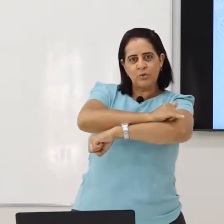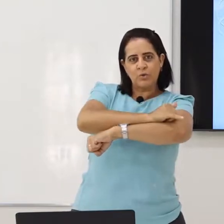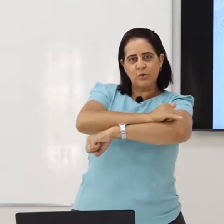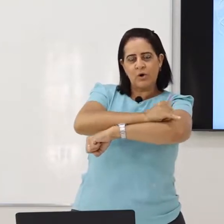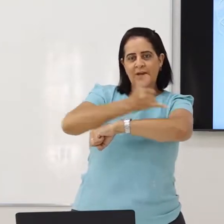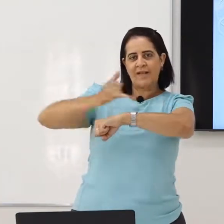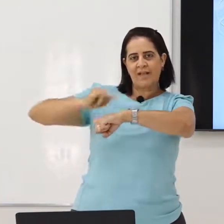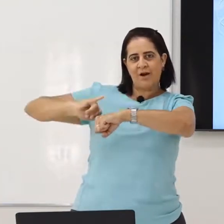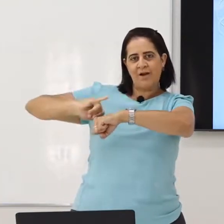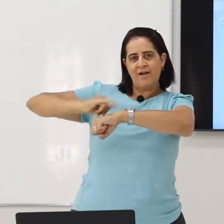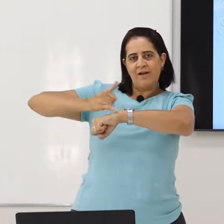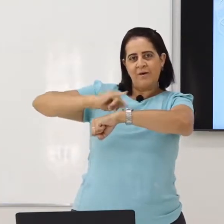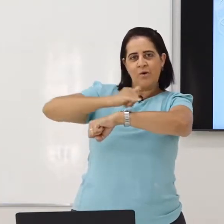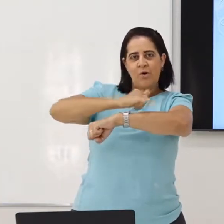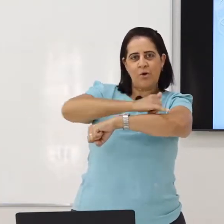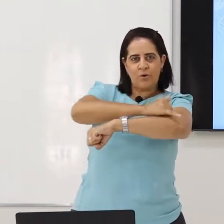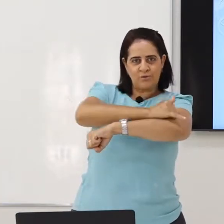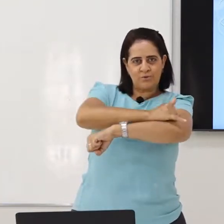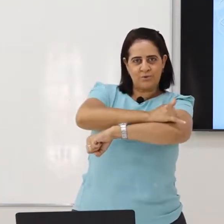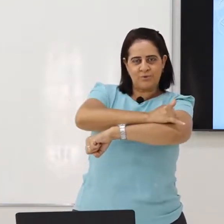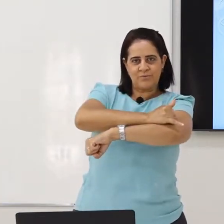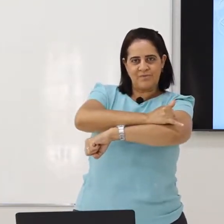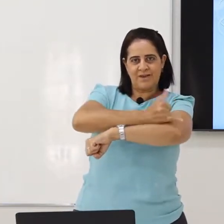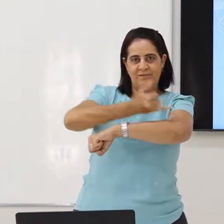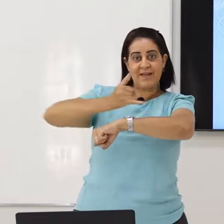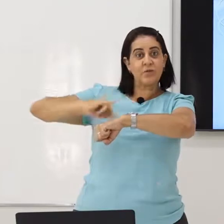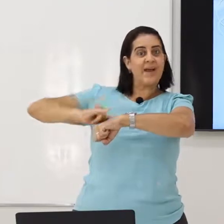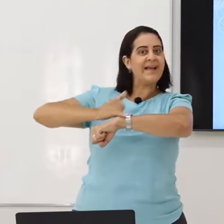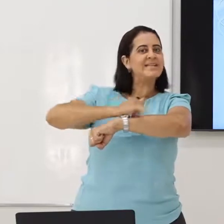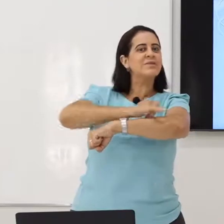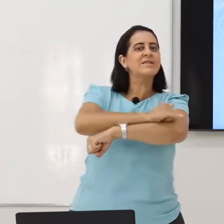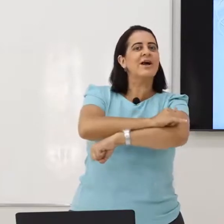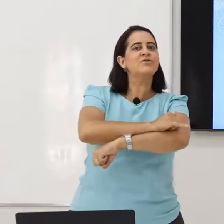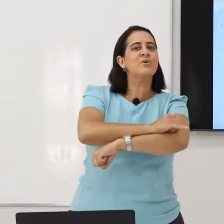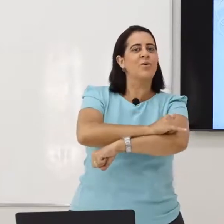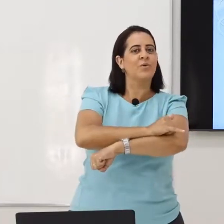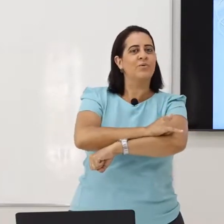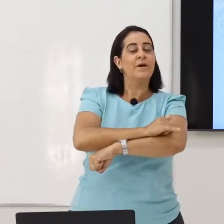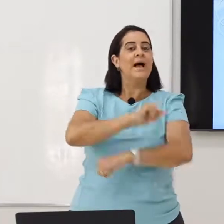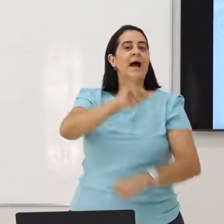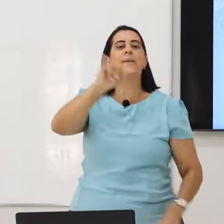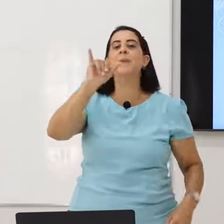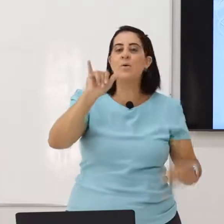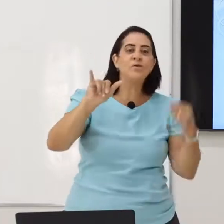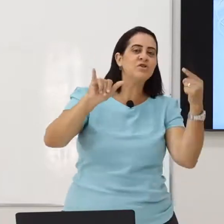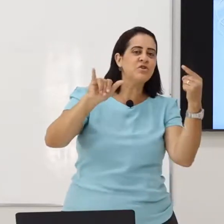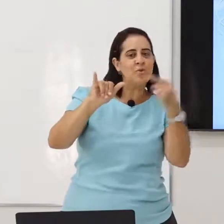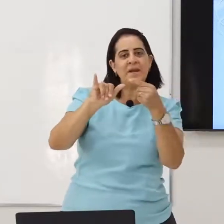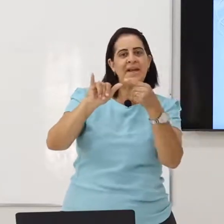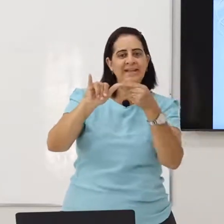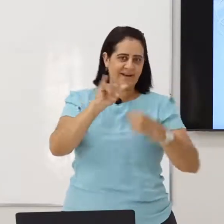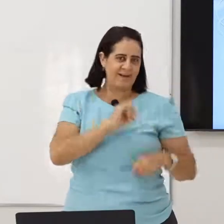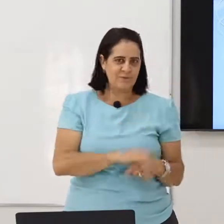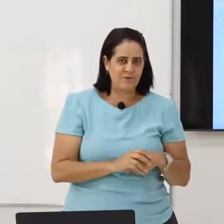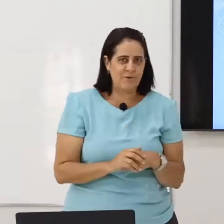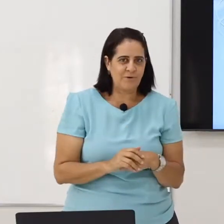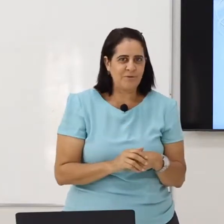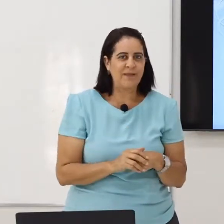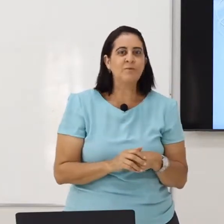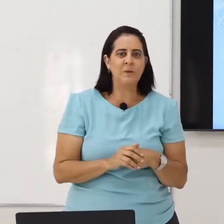Gordo, olha aqui, ó, gordo. Tá vendo? Esse é o sinal de gordo. A mão continua na letra Y do alfabeto